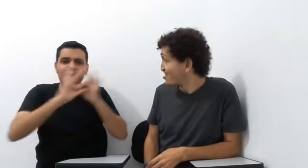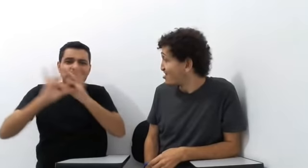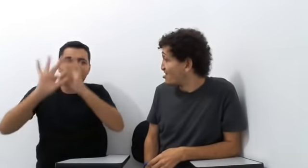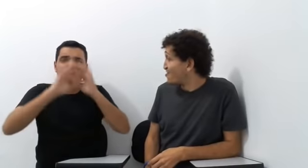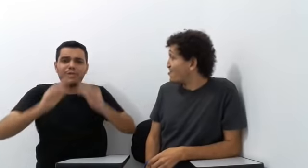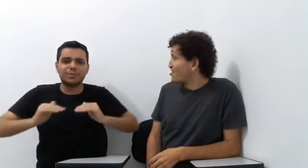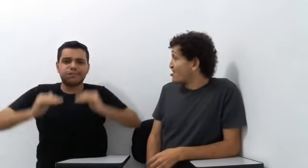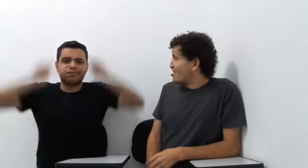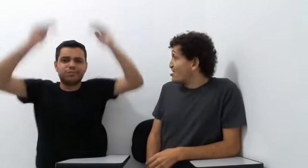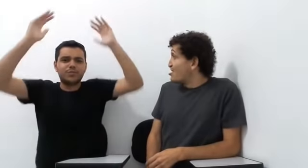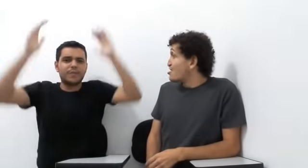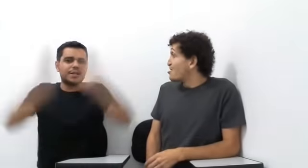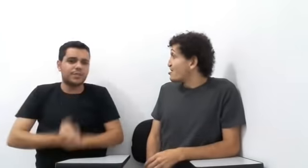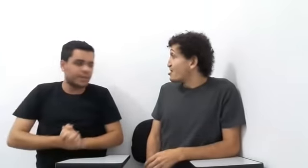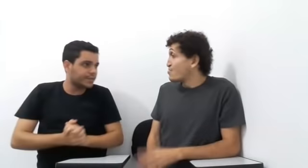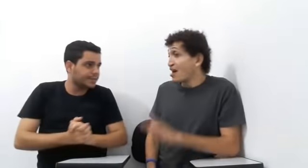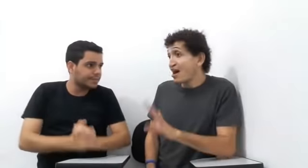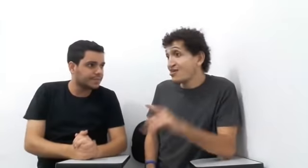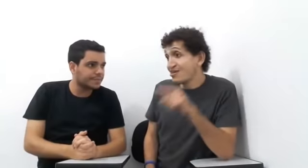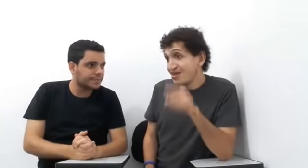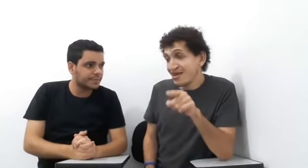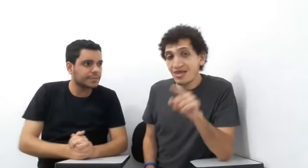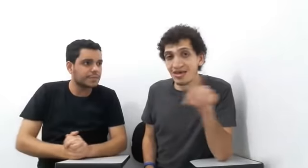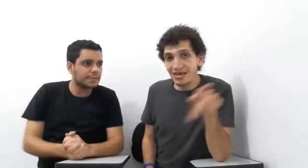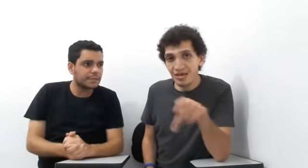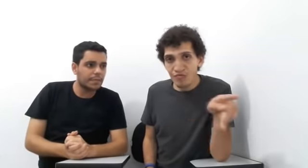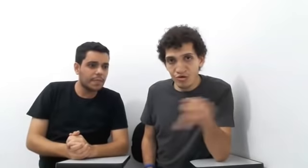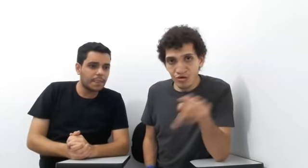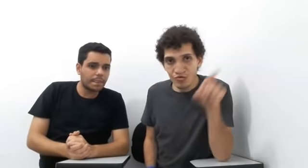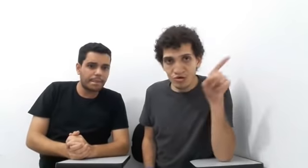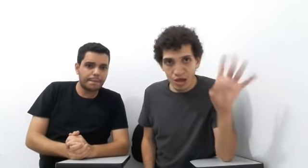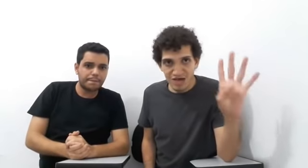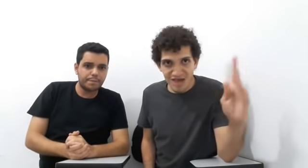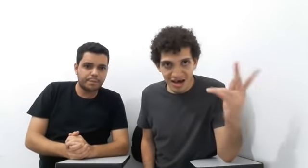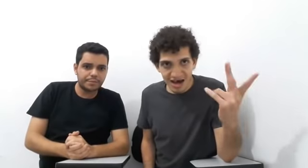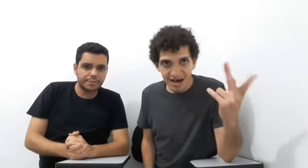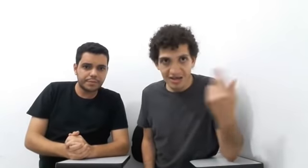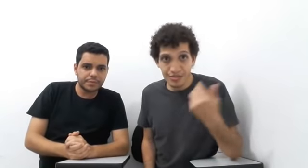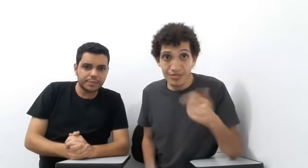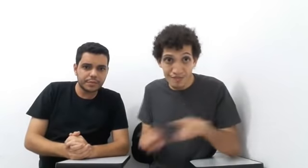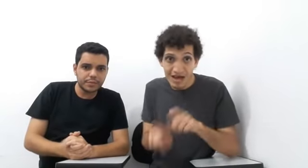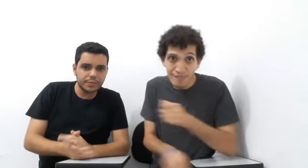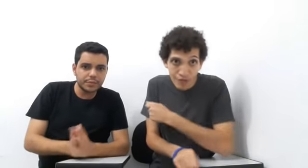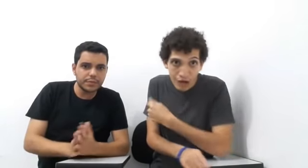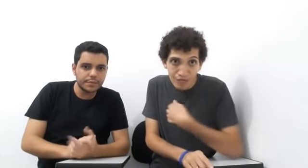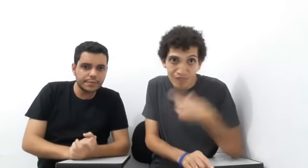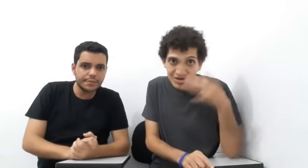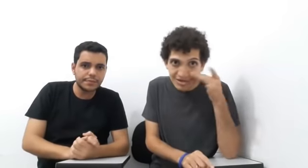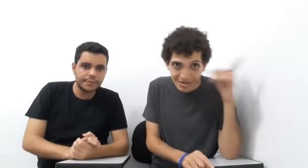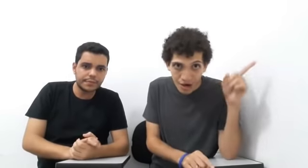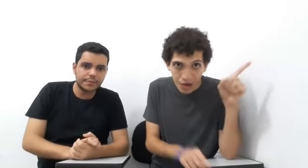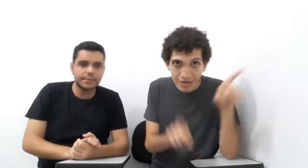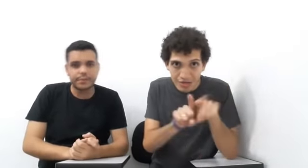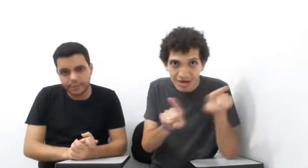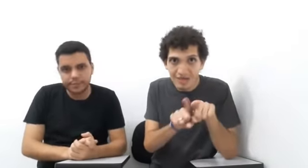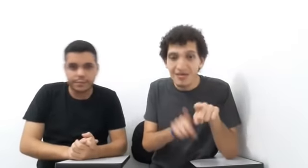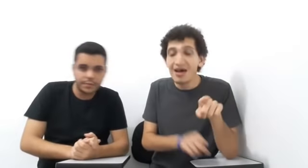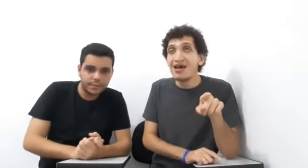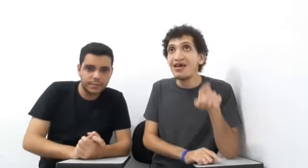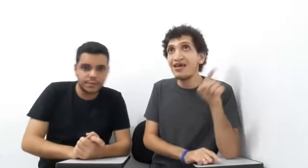gente é muito mais forte. Então, aí esse professor lá em BH, também meu aluno presencial lá também,